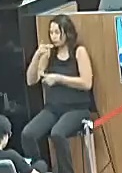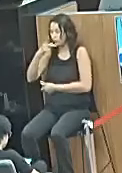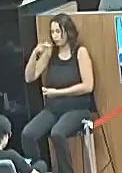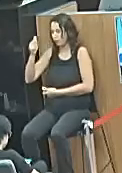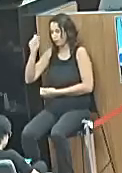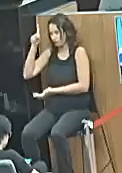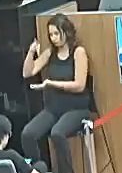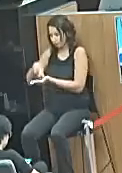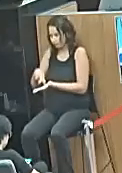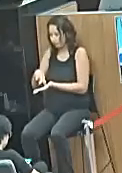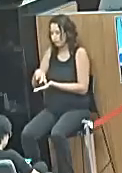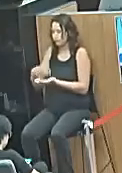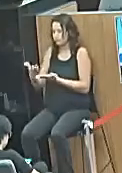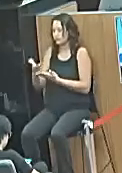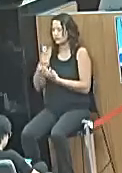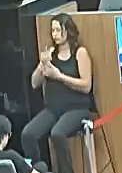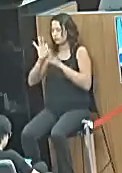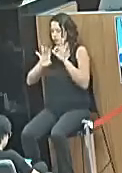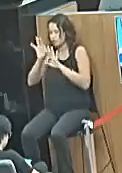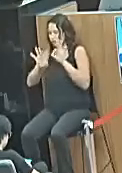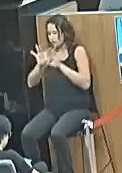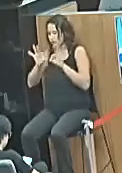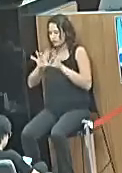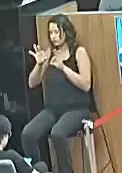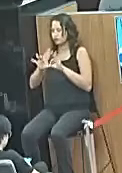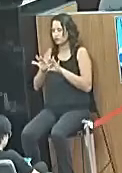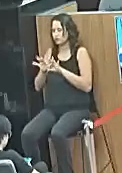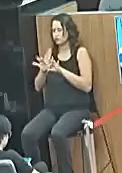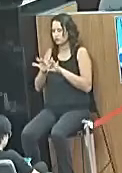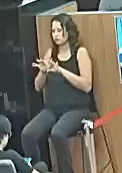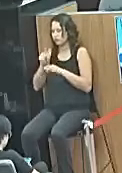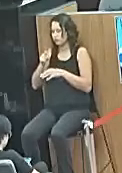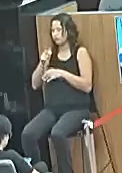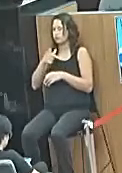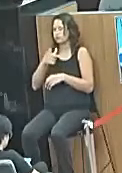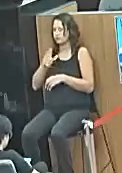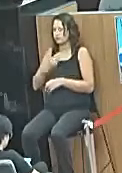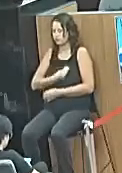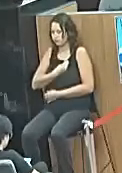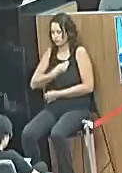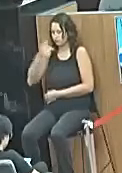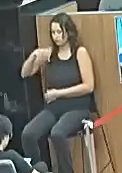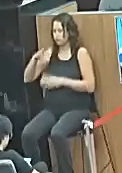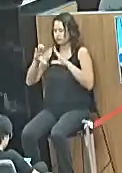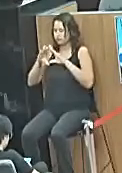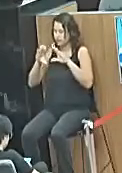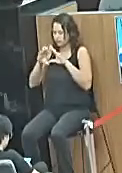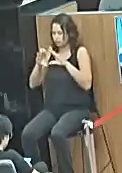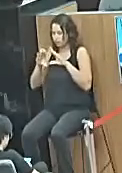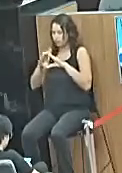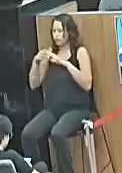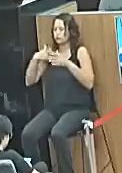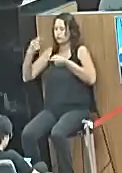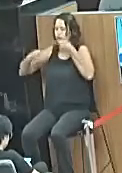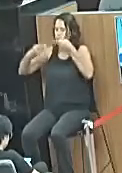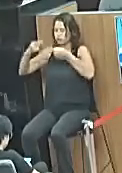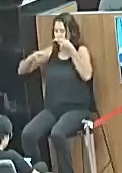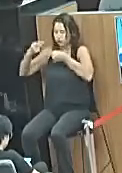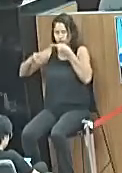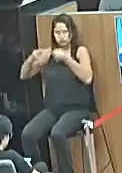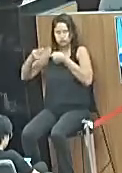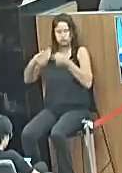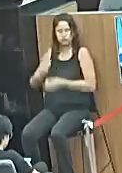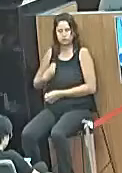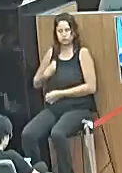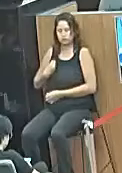a coordenação ea direção estadual do sind ute mg está presente à assembléia legislativa para discussão participativa